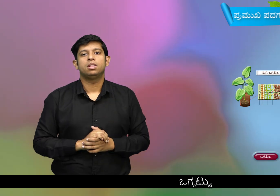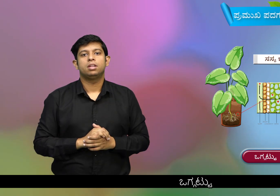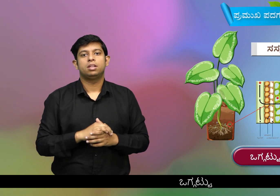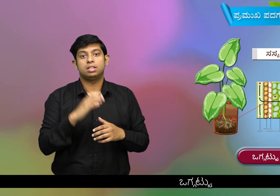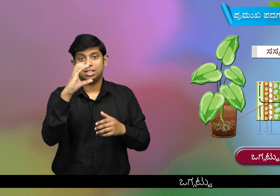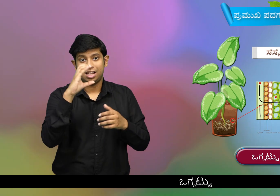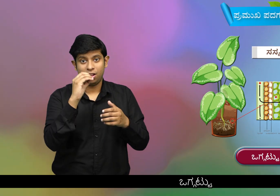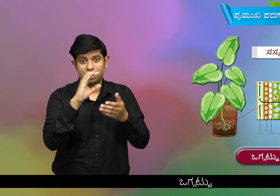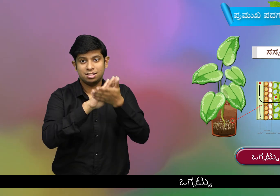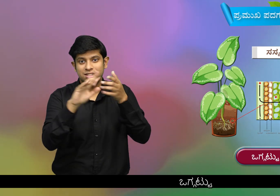ಒಗ್ಗಟ್ಟು,